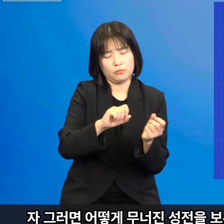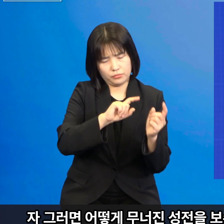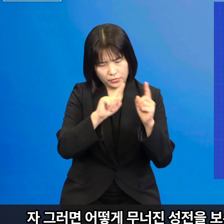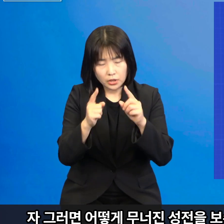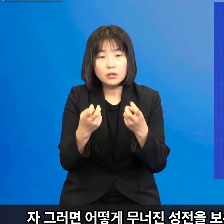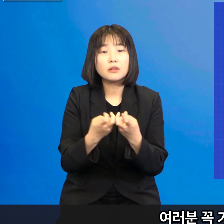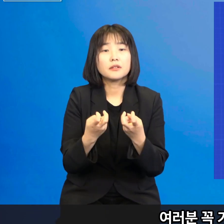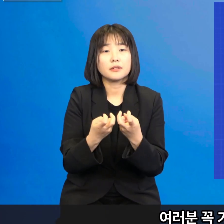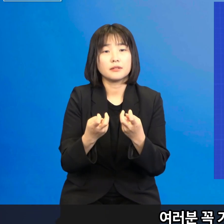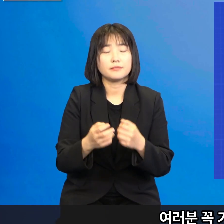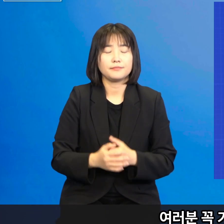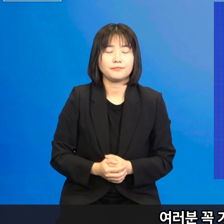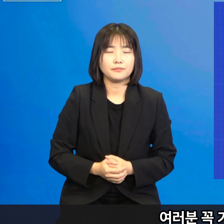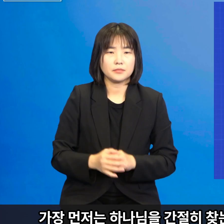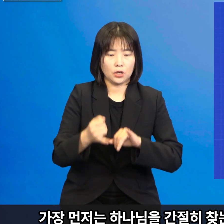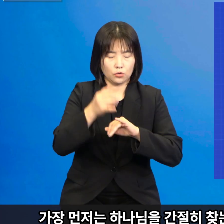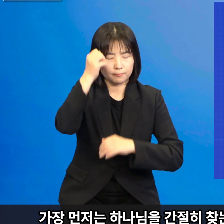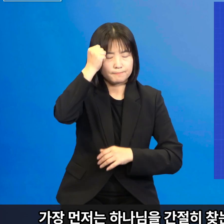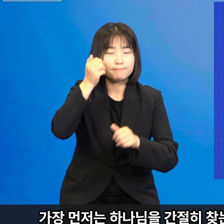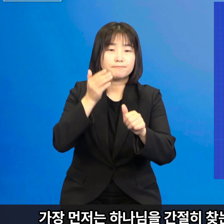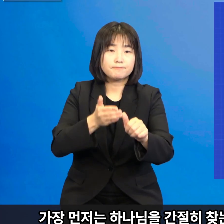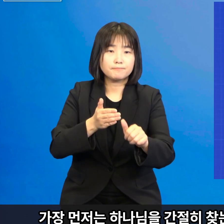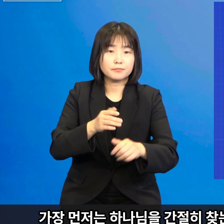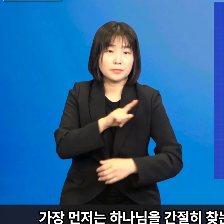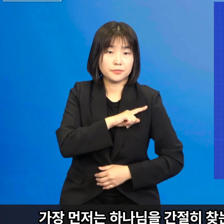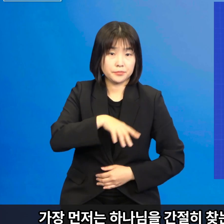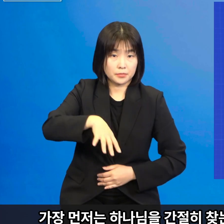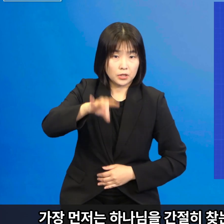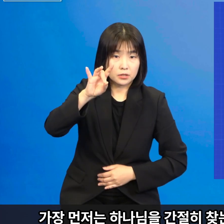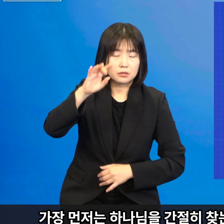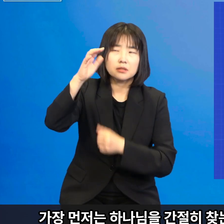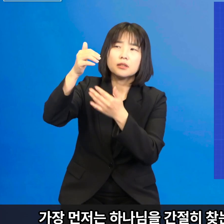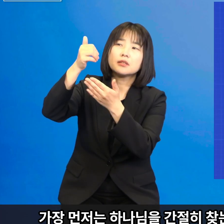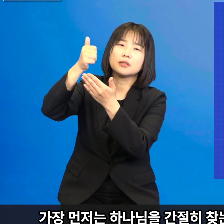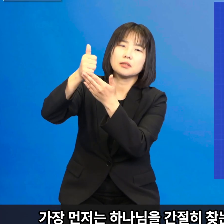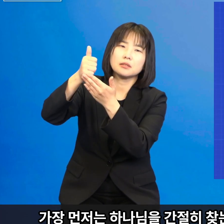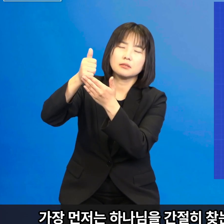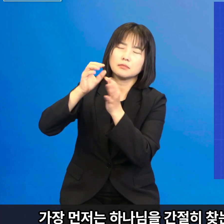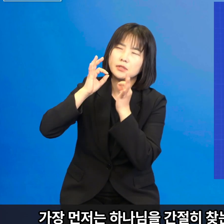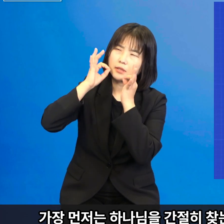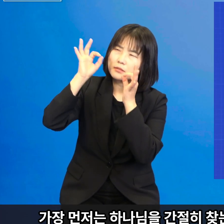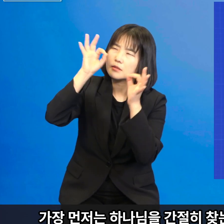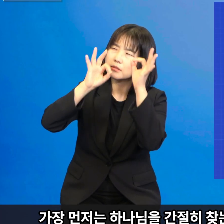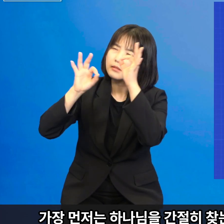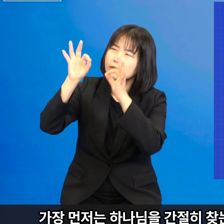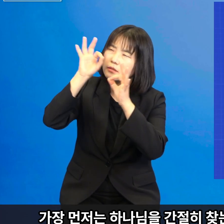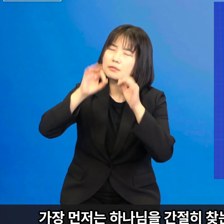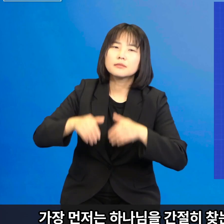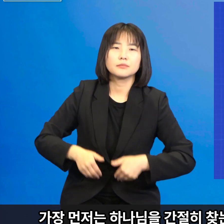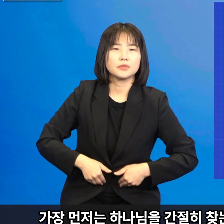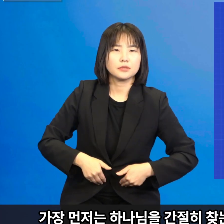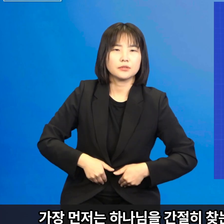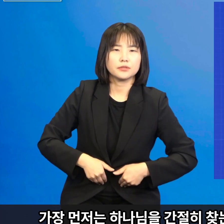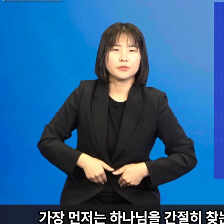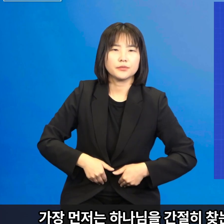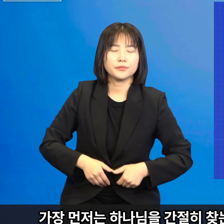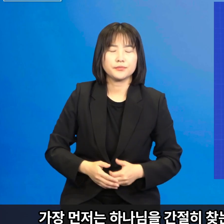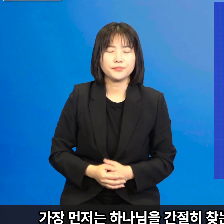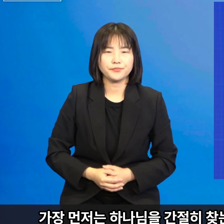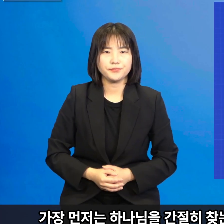있을까요? 여러분 꼭 기억하십시오. 가장 먼저는 하나님을 간절히 찾는 것입니다. 하나님을 찾는